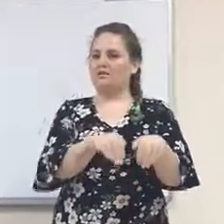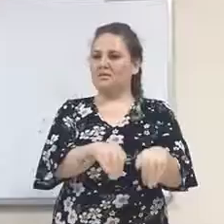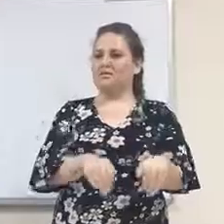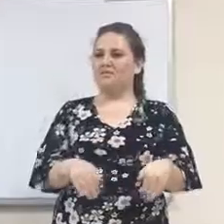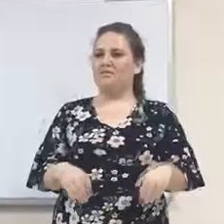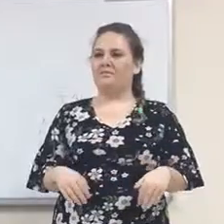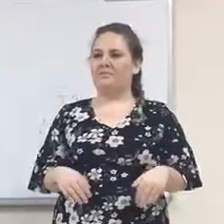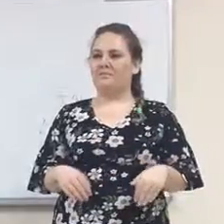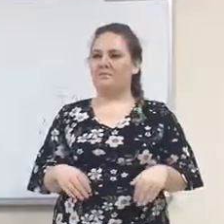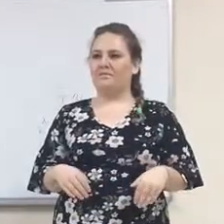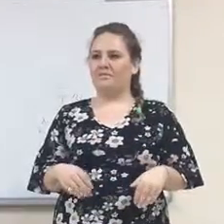mizah, komedi,